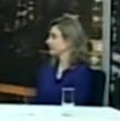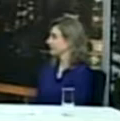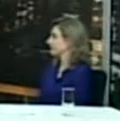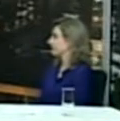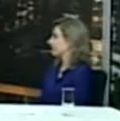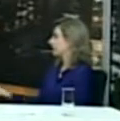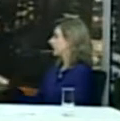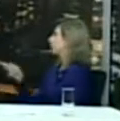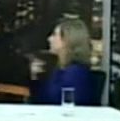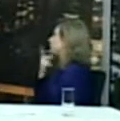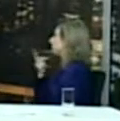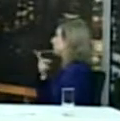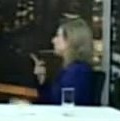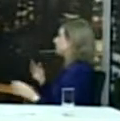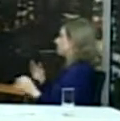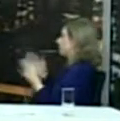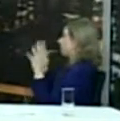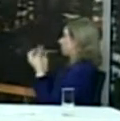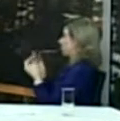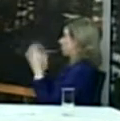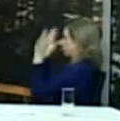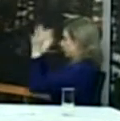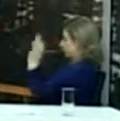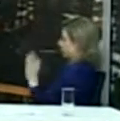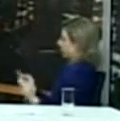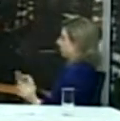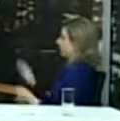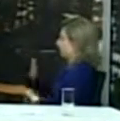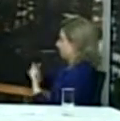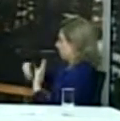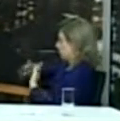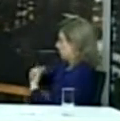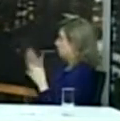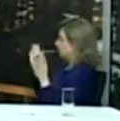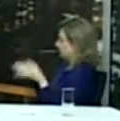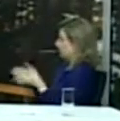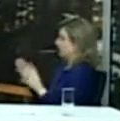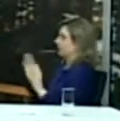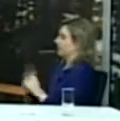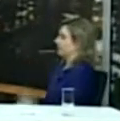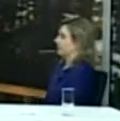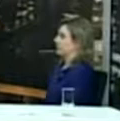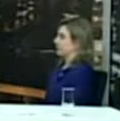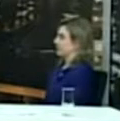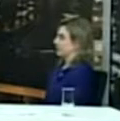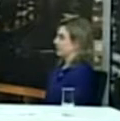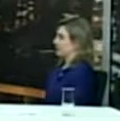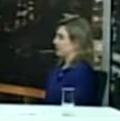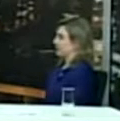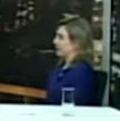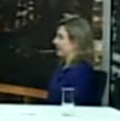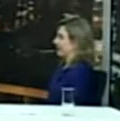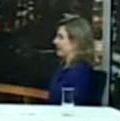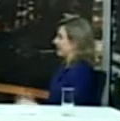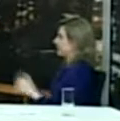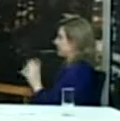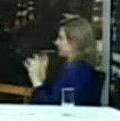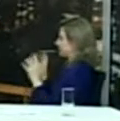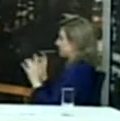aqui, de estar, sobretudo, com a audiência de vocês aqui. A gente aprendeu bastante hoje, de várias formas. Especialmente, adorei ali o...